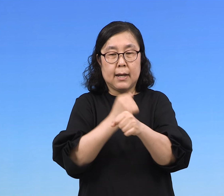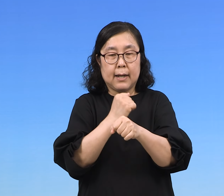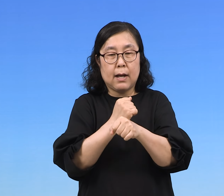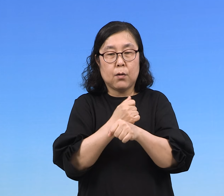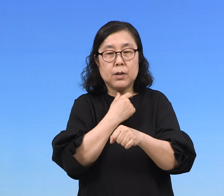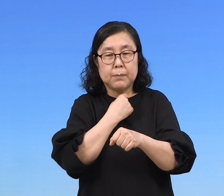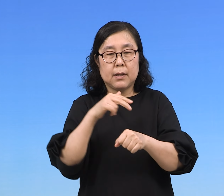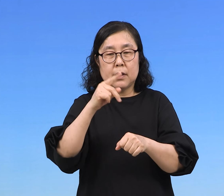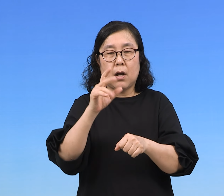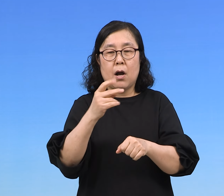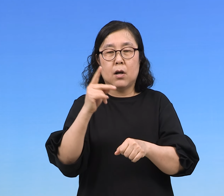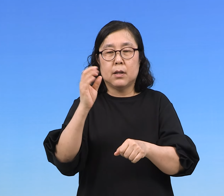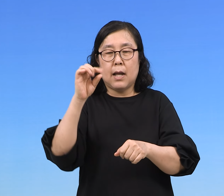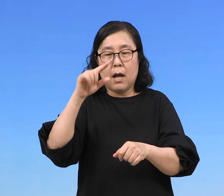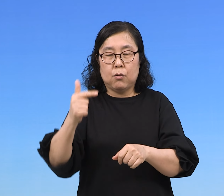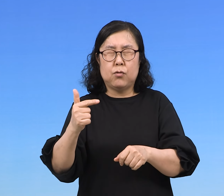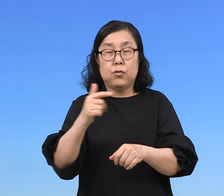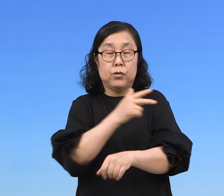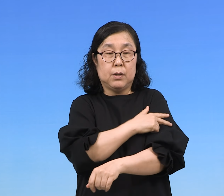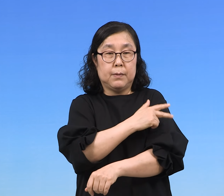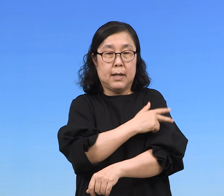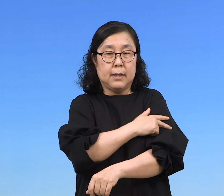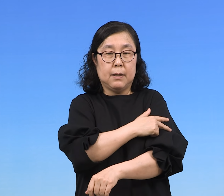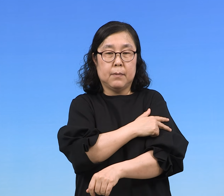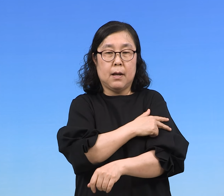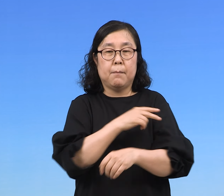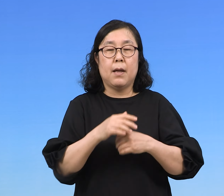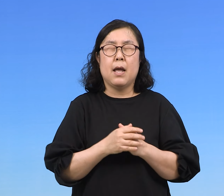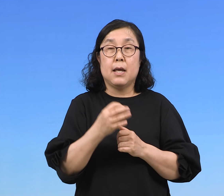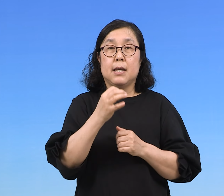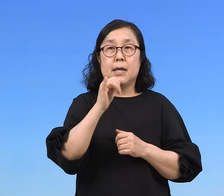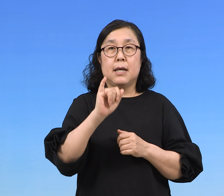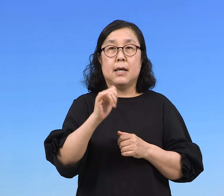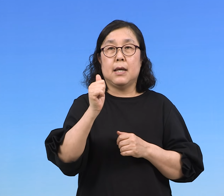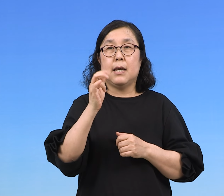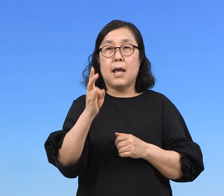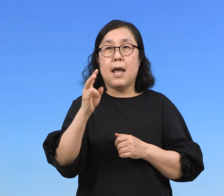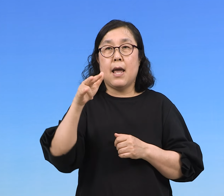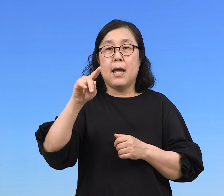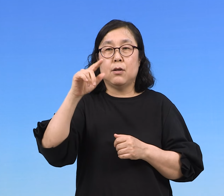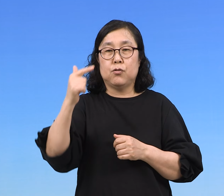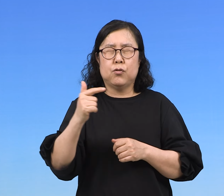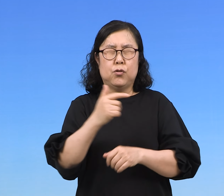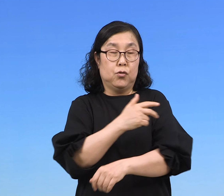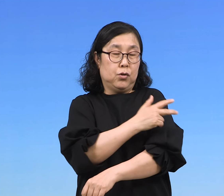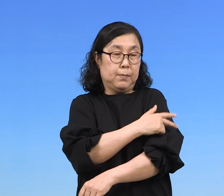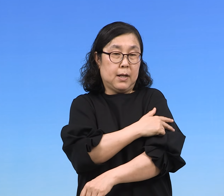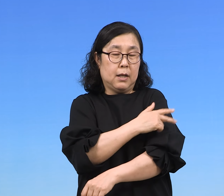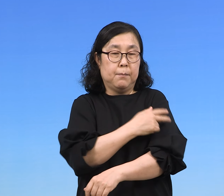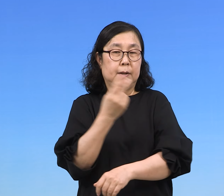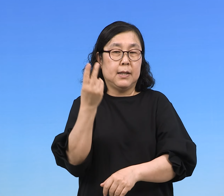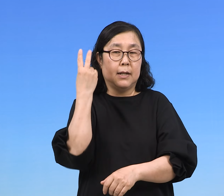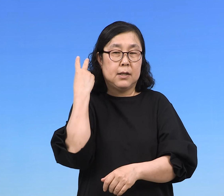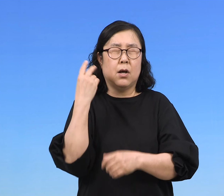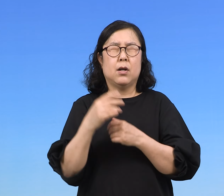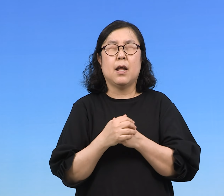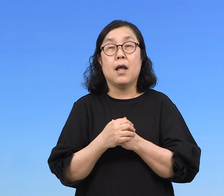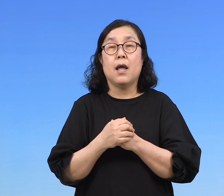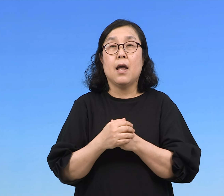여러분, 정다운 집사님, 이혜진 집사님, 또 반주로 서혜주 성도님, 이틀 전에 부탁을